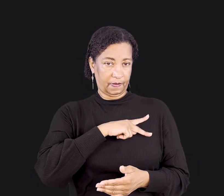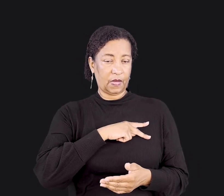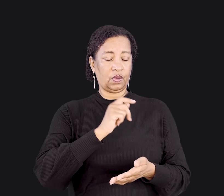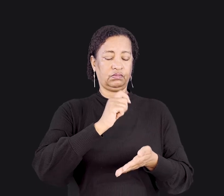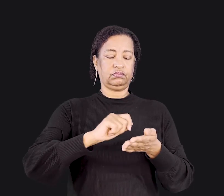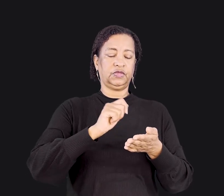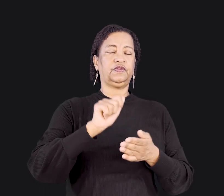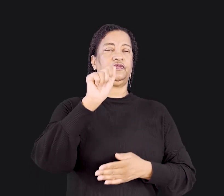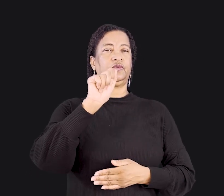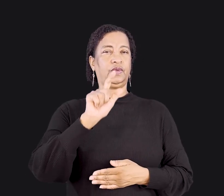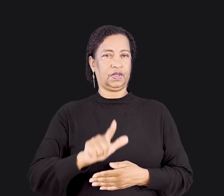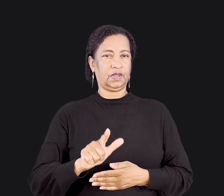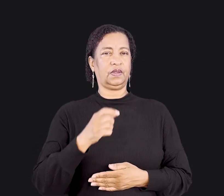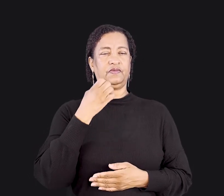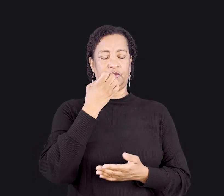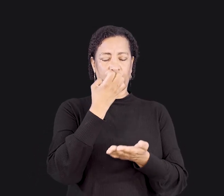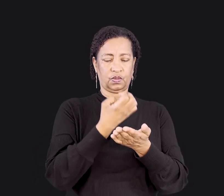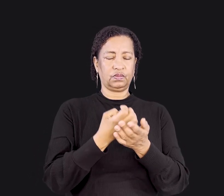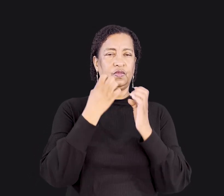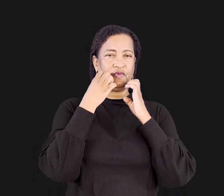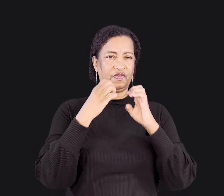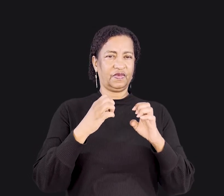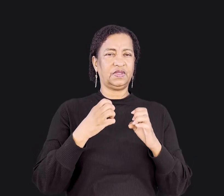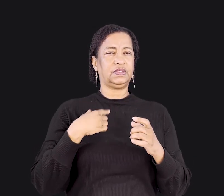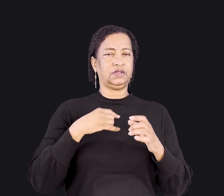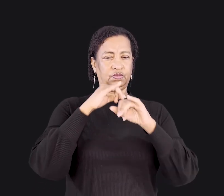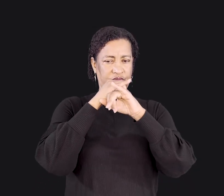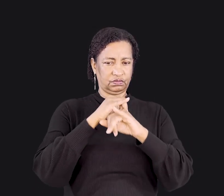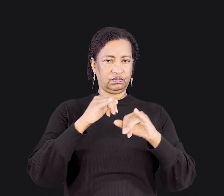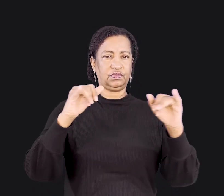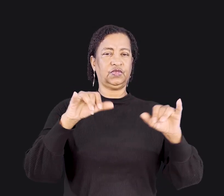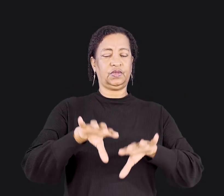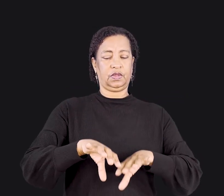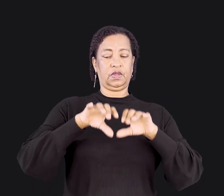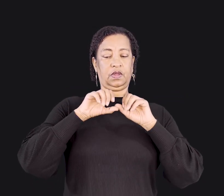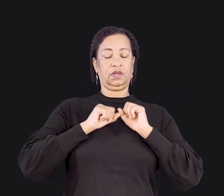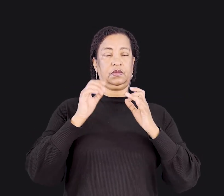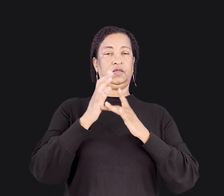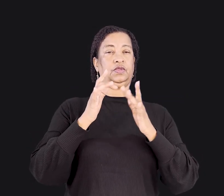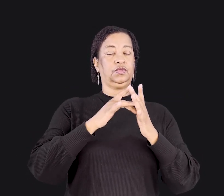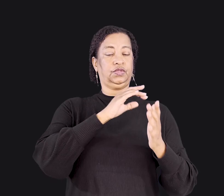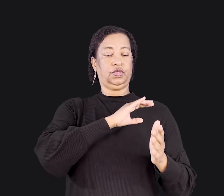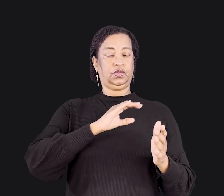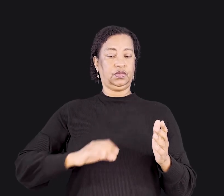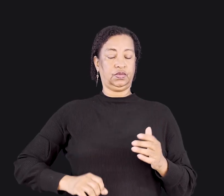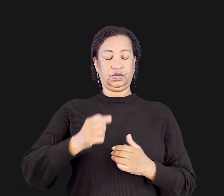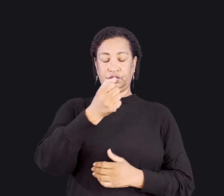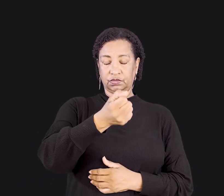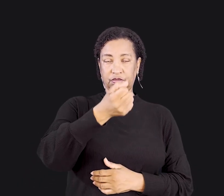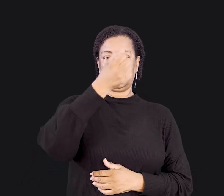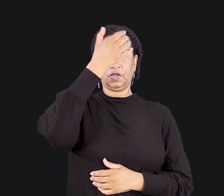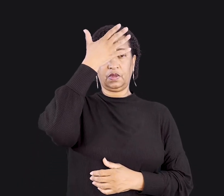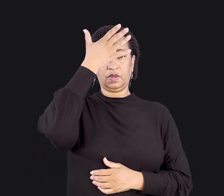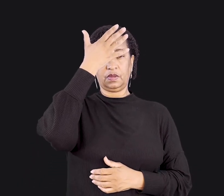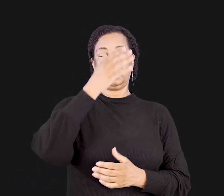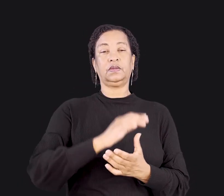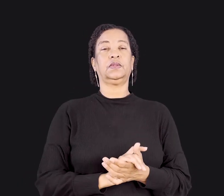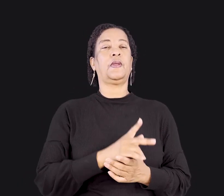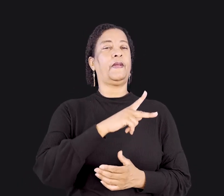o Evangelho por mim anunciado, eu o recebi de Jesus Cristo por revelação. Com isso, Paulo